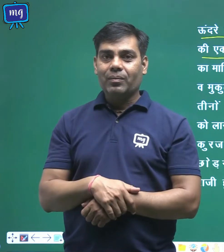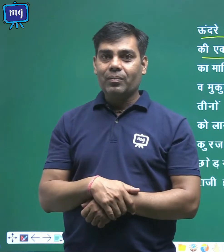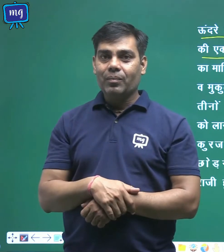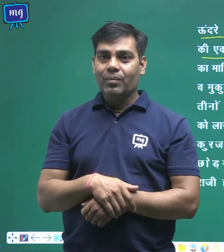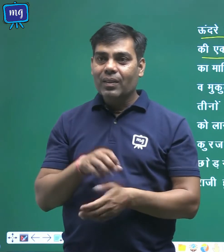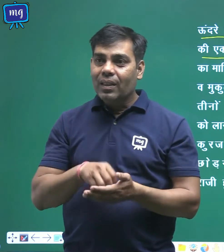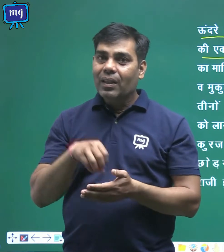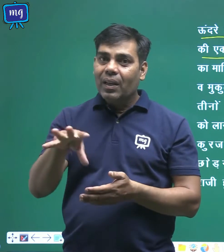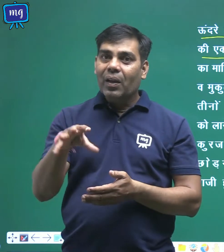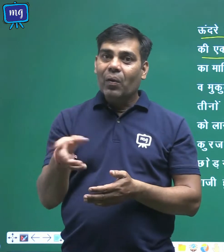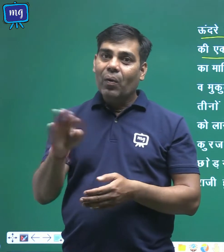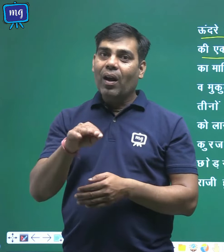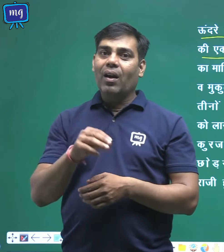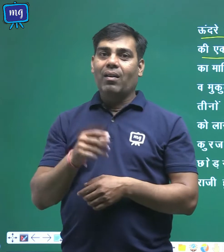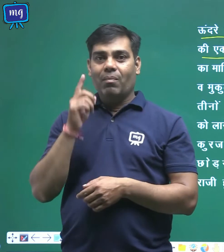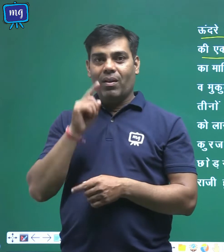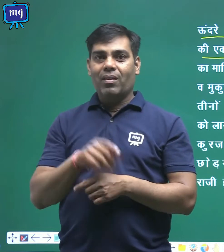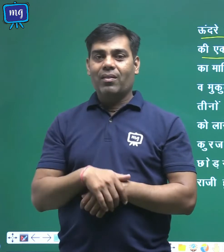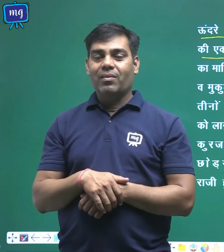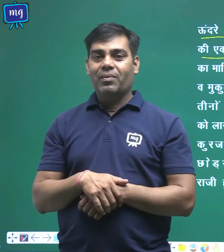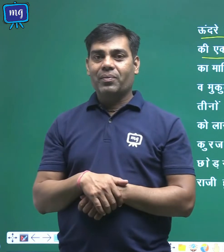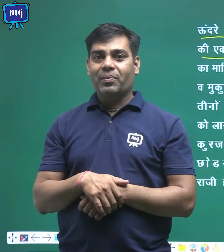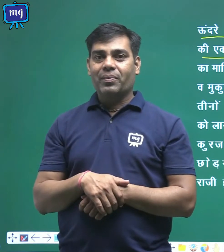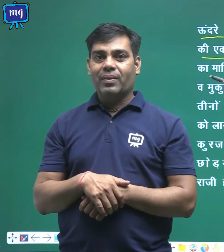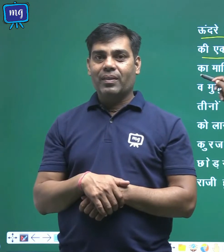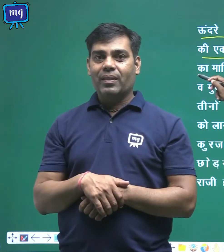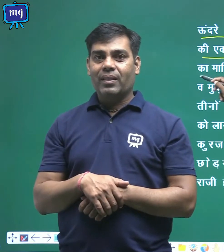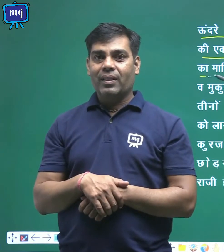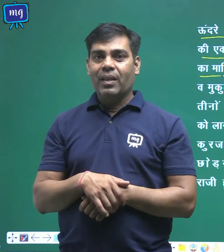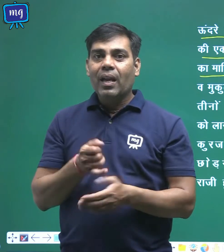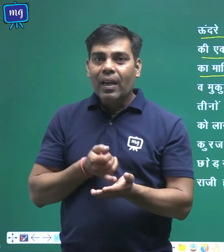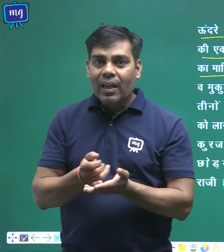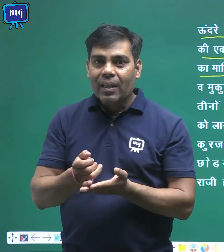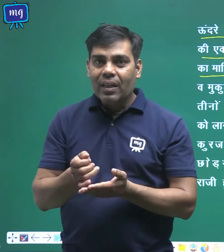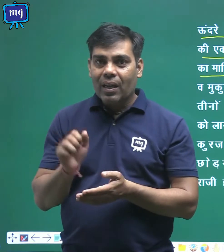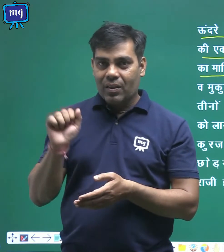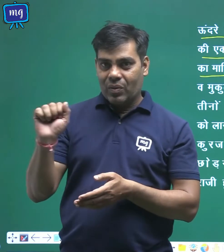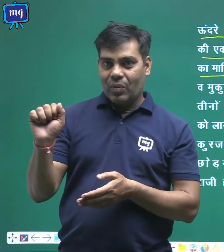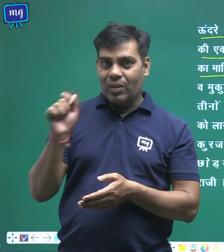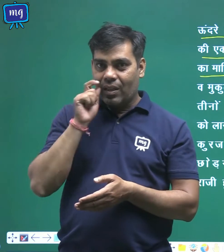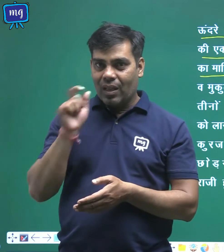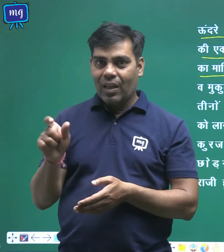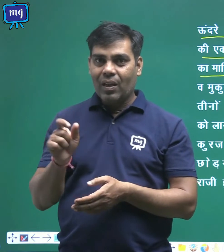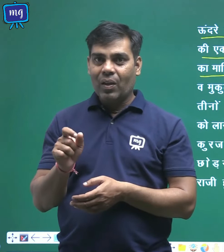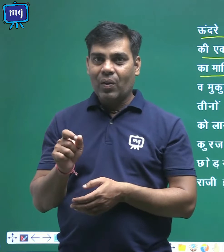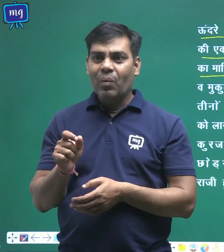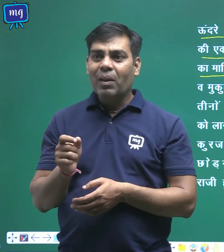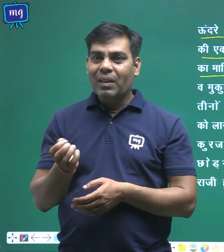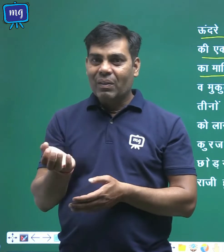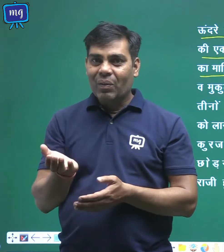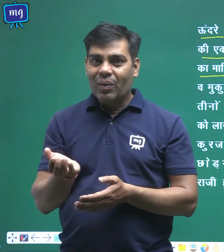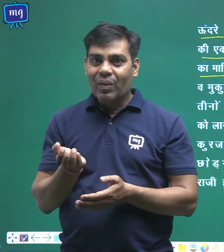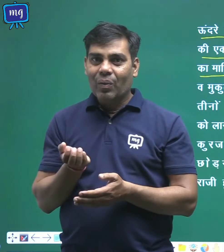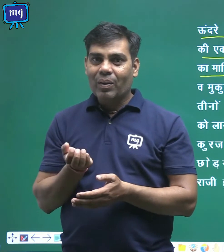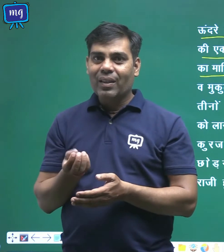देने को कहा, पर खेत का मालिक लोभी था